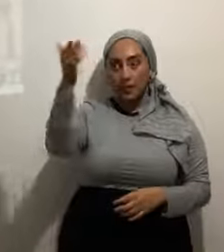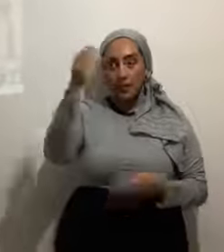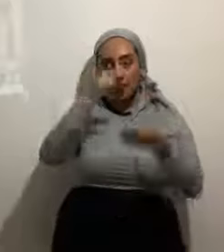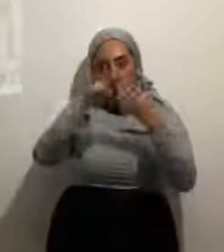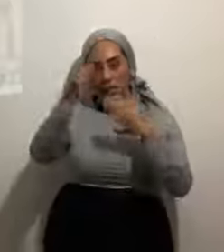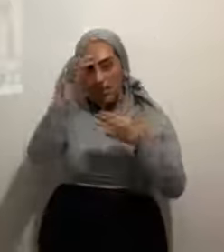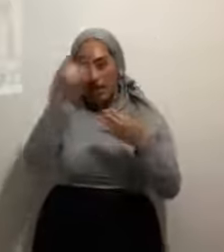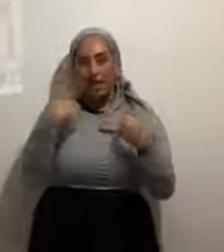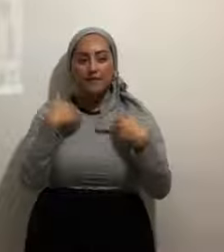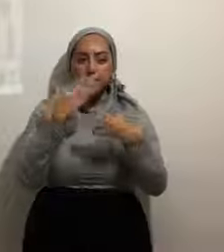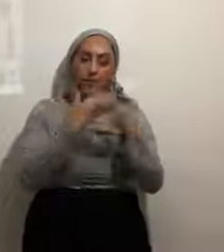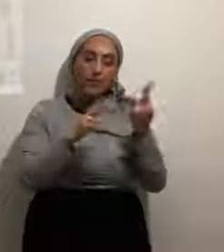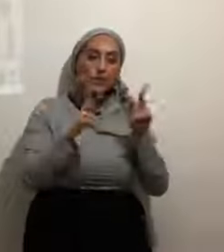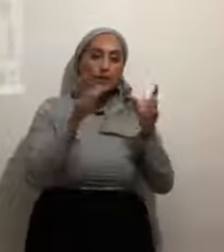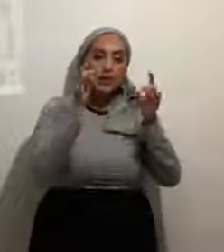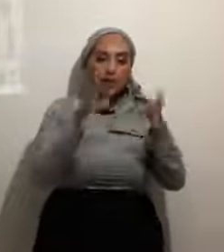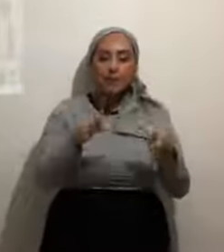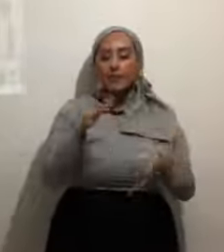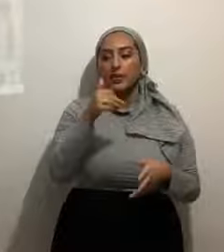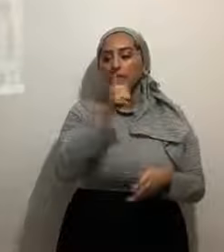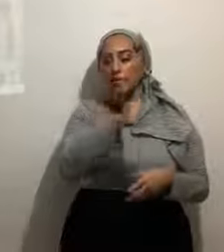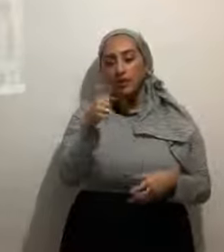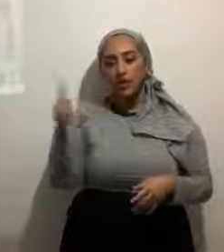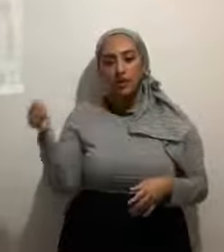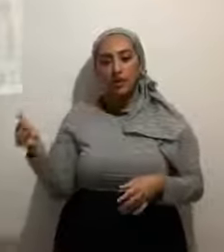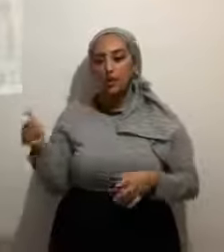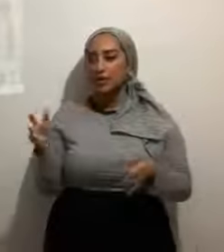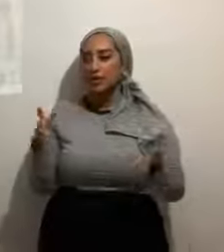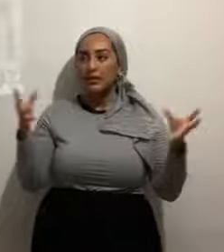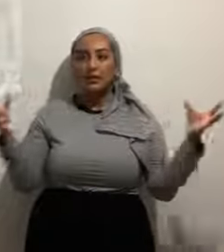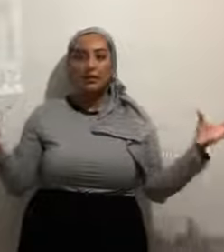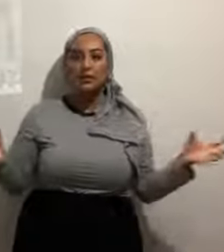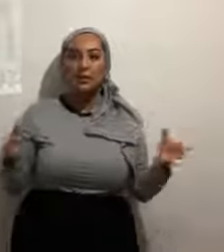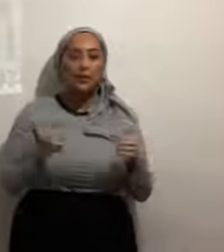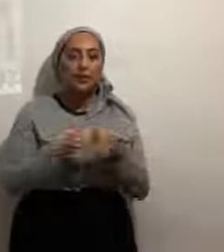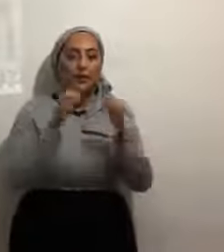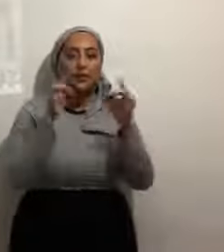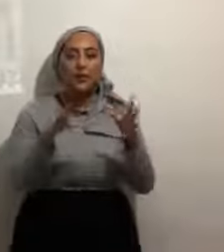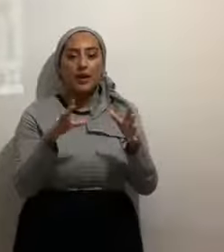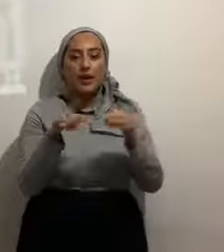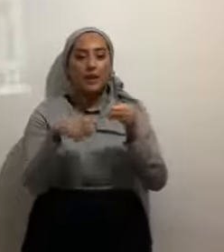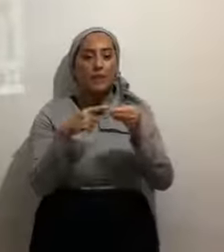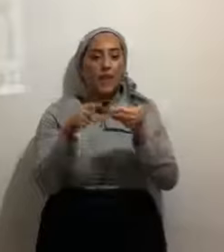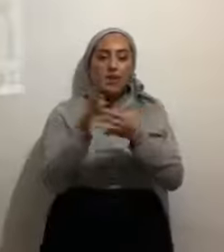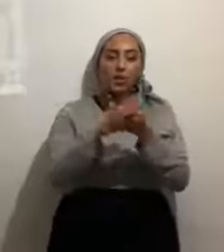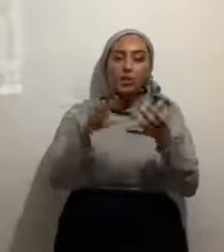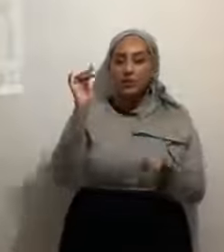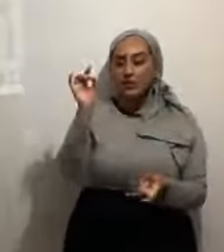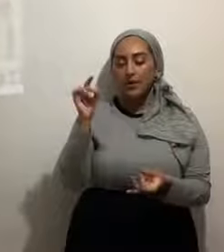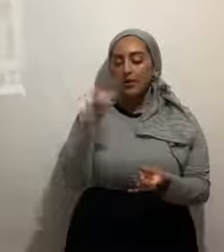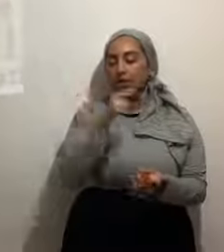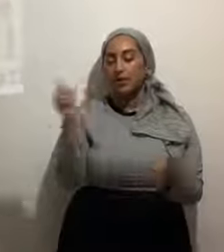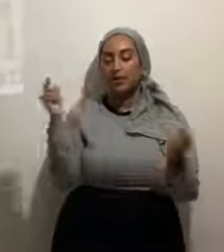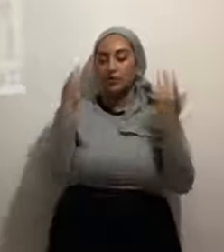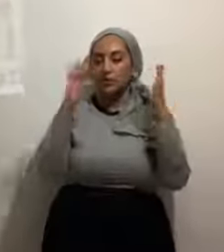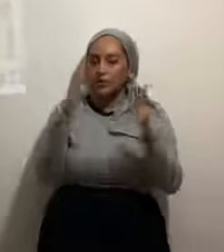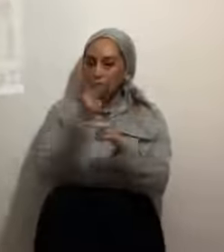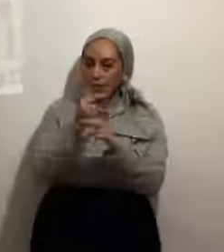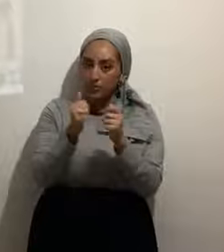gente que se maldice muy feo, horrible, con blasfemias sobre el Ruaj HaKodes. Cuidado, mucho